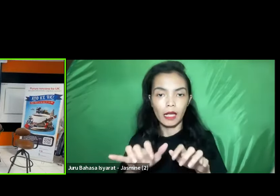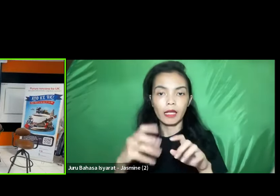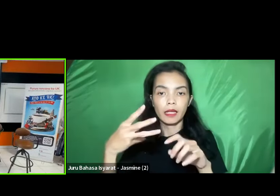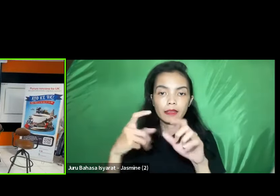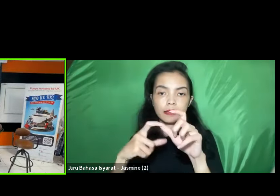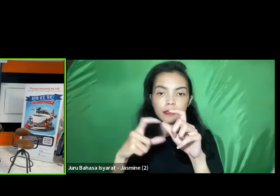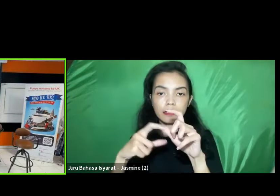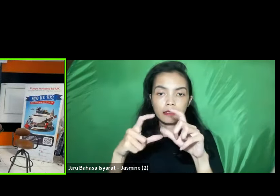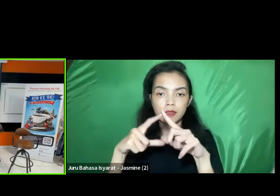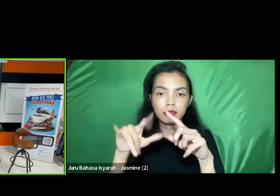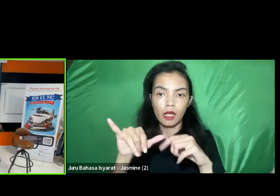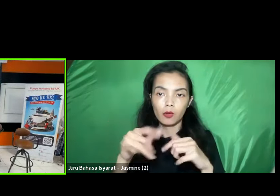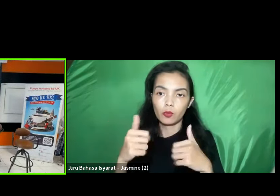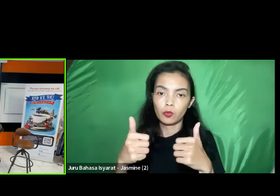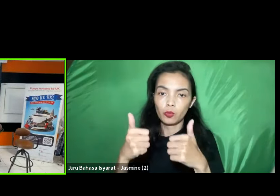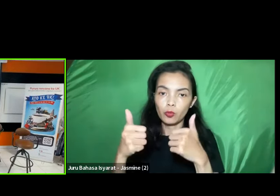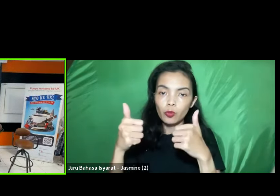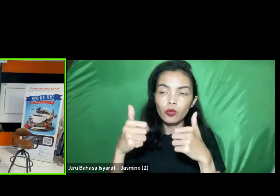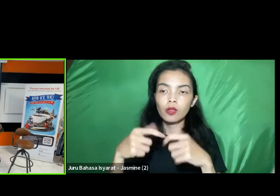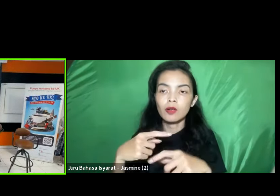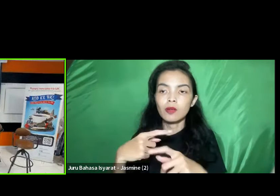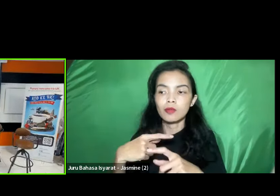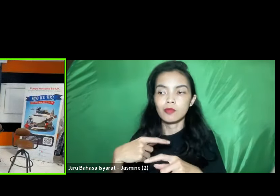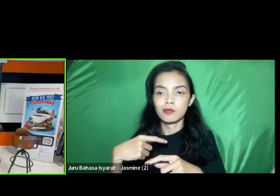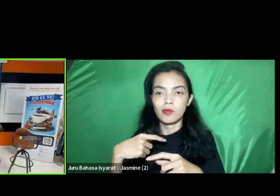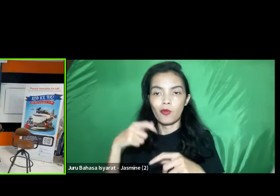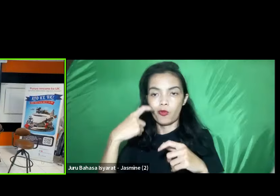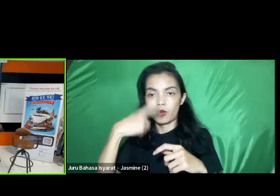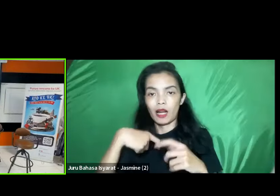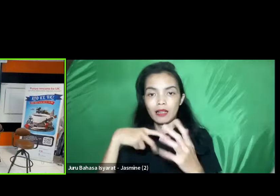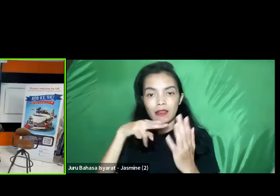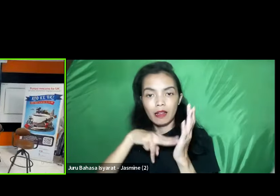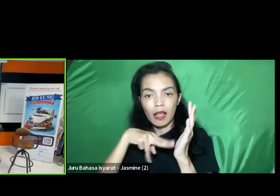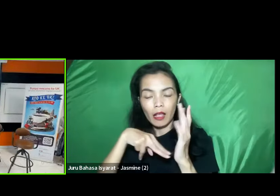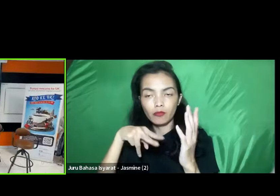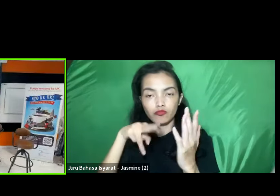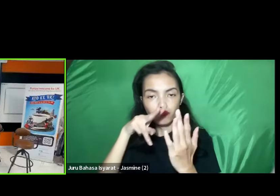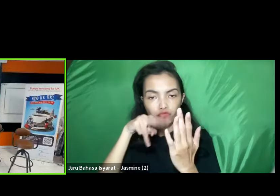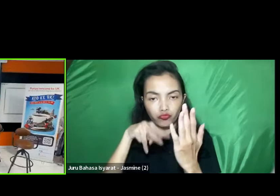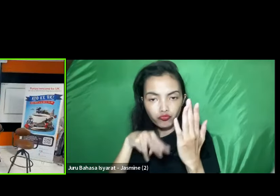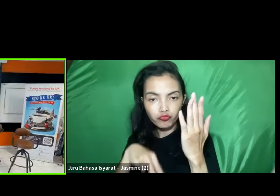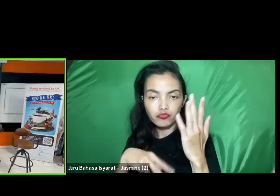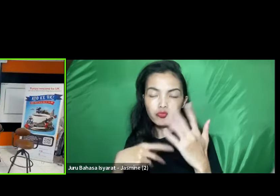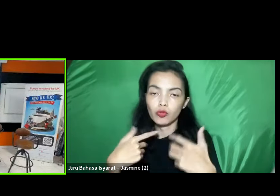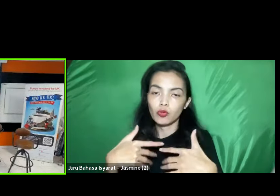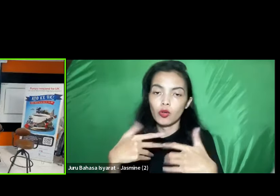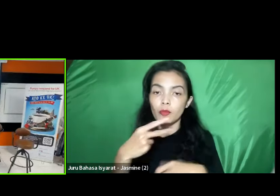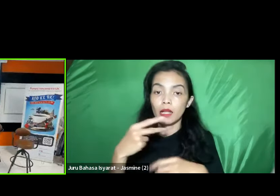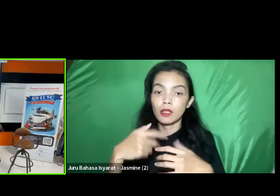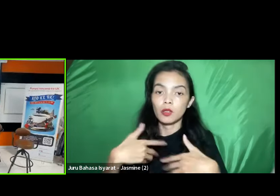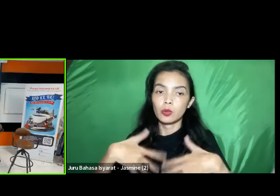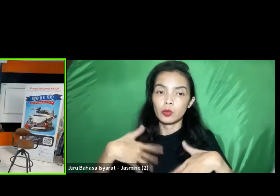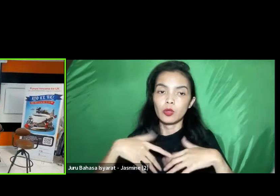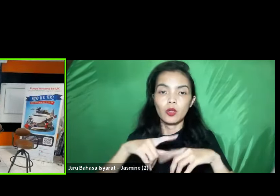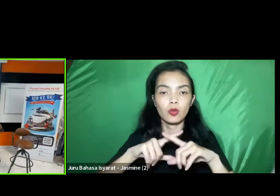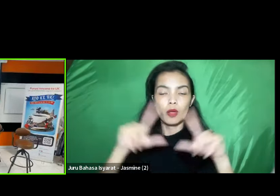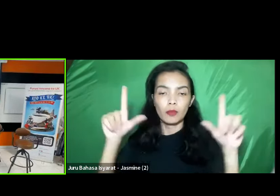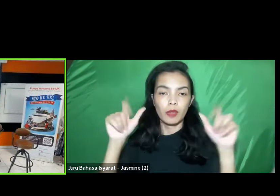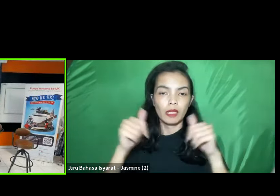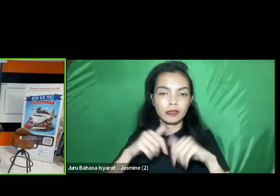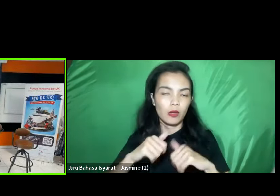yang sudah dilihat dari panelis dan itu merupakan sesuatu hal yang luar biasa gitu jadi sisanya tinggal kita